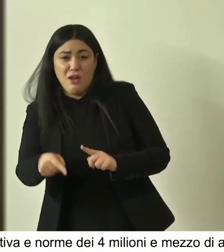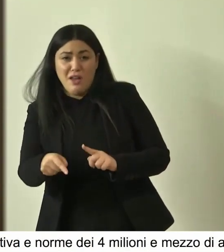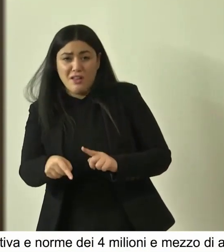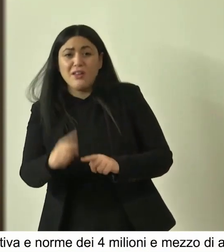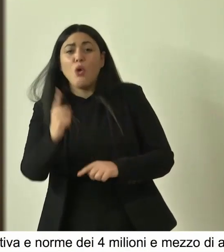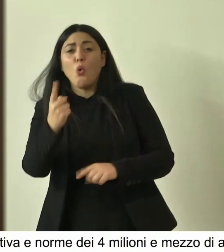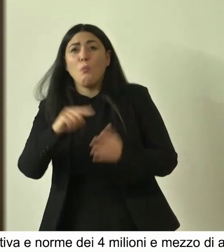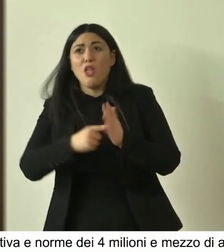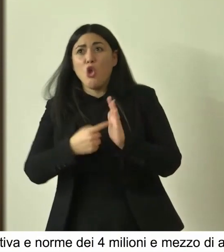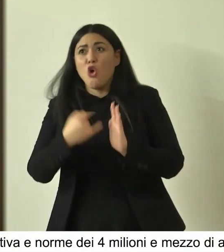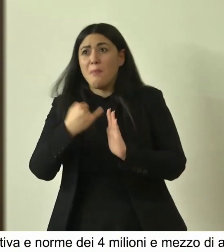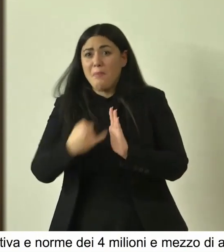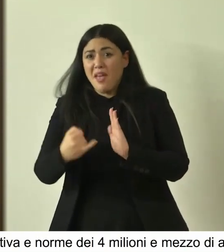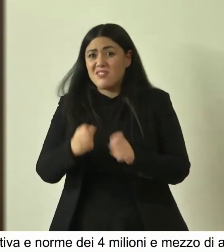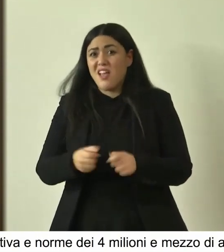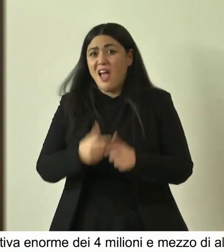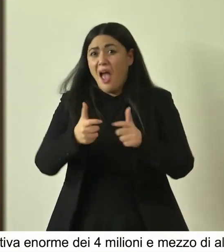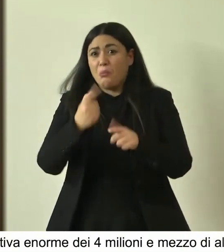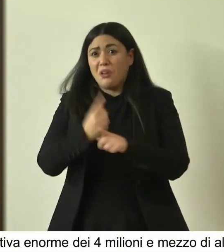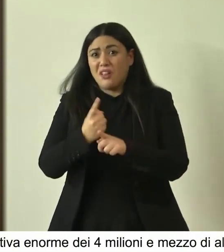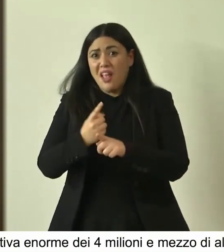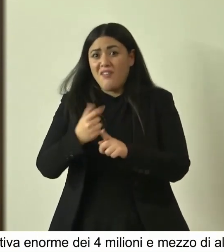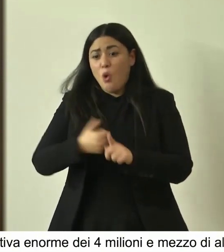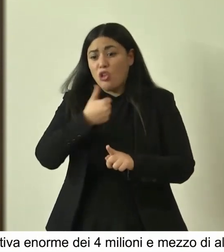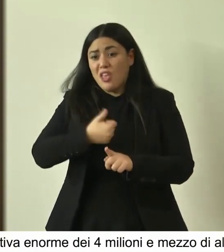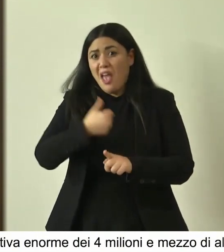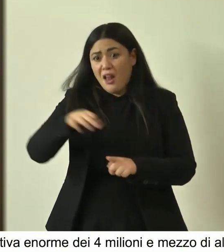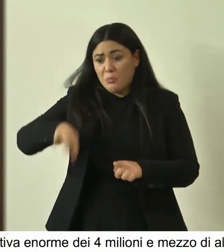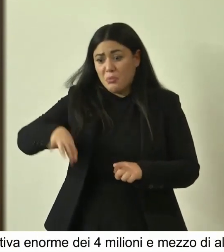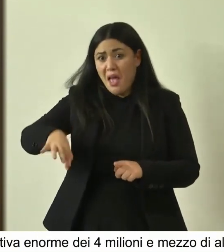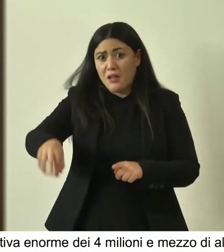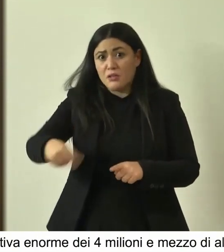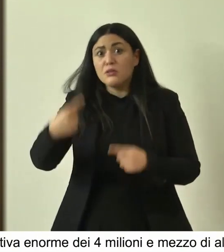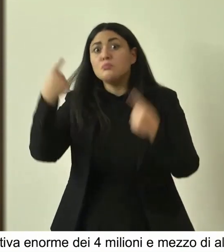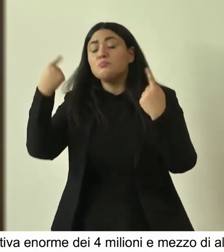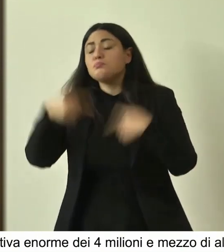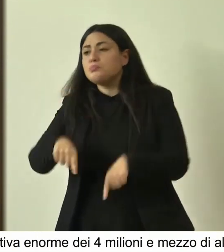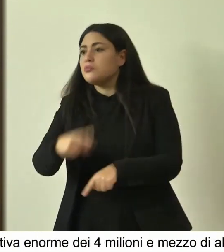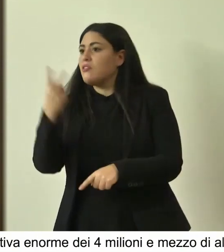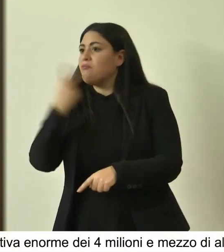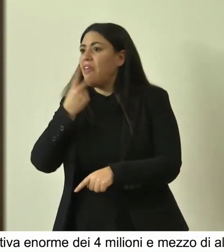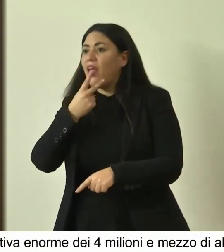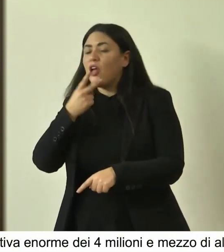alberi all'anno, quindi questo è una bellissima prospettiva,